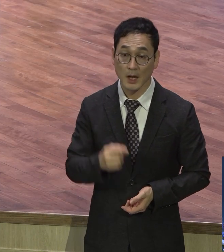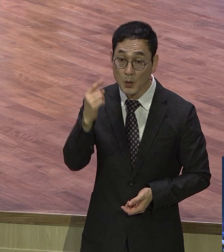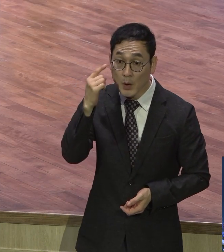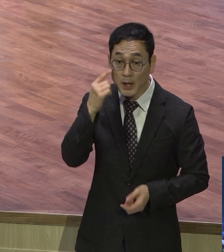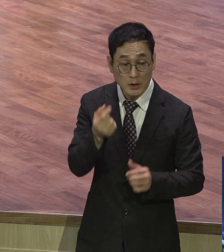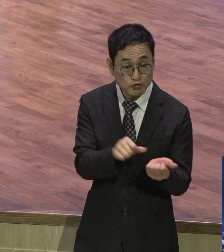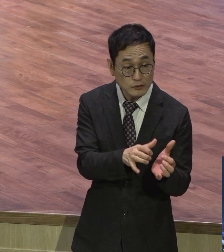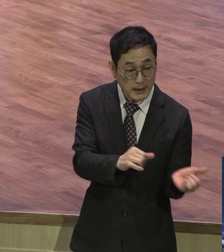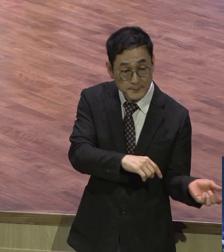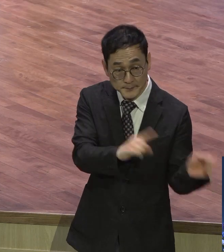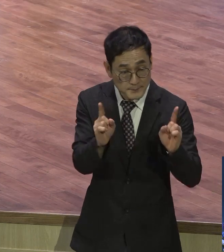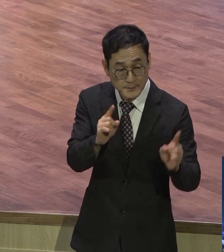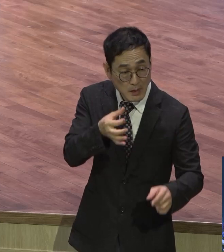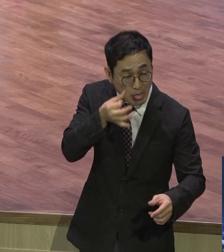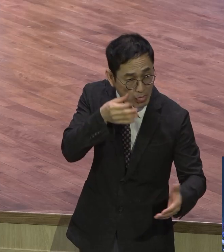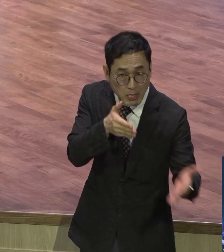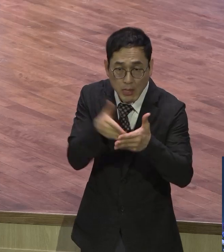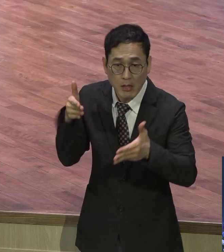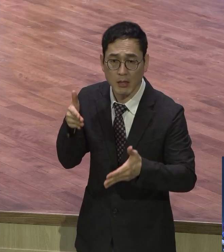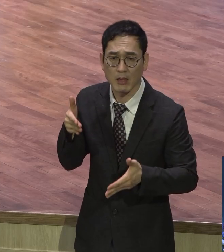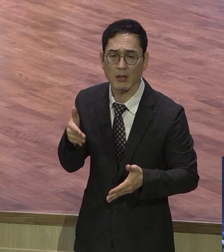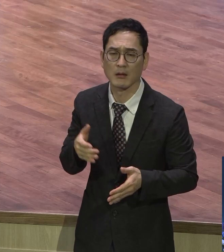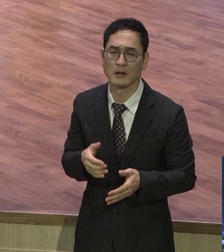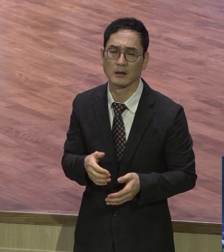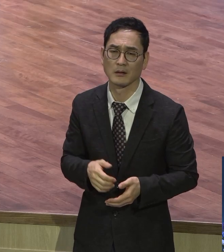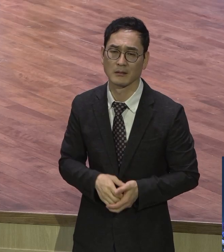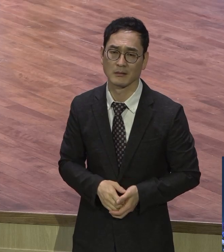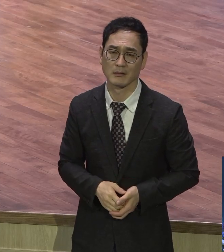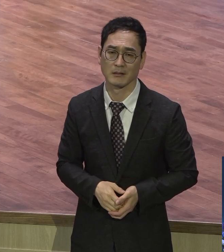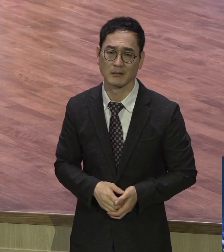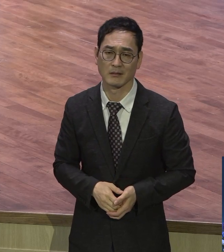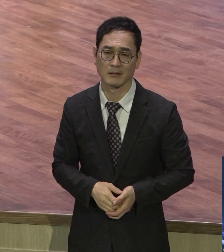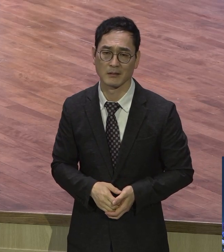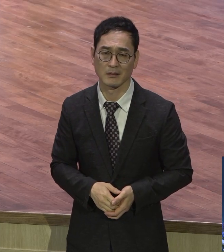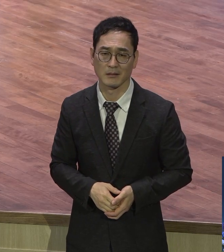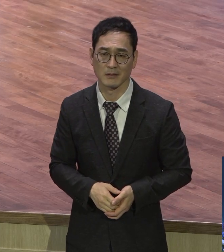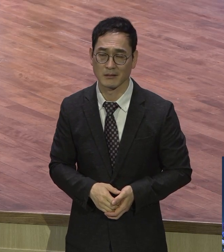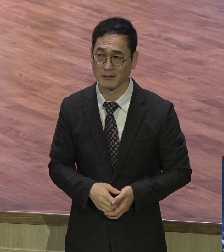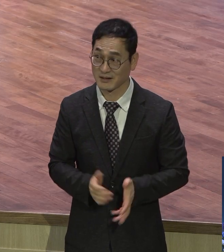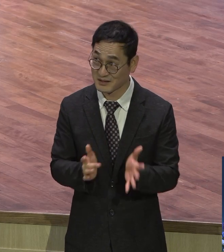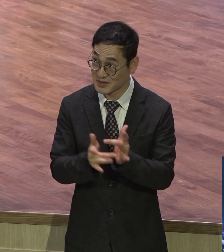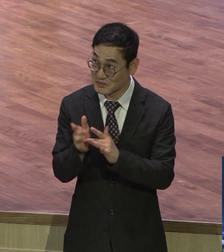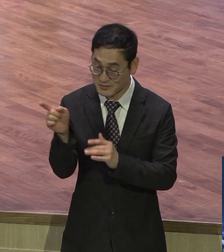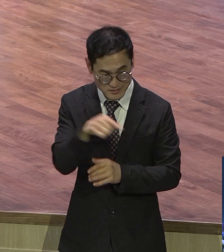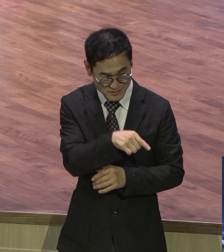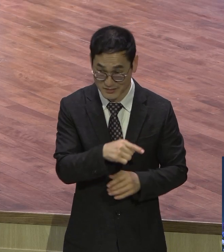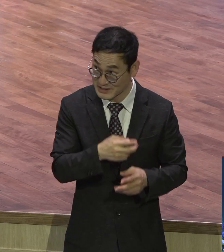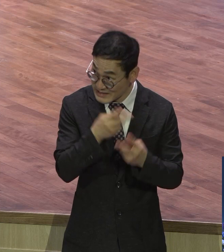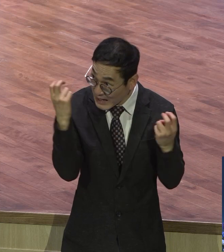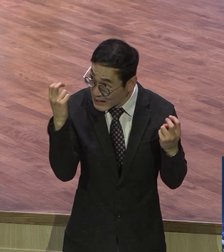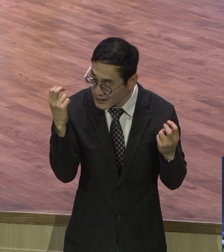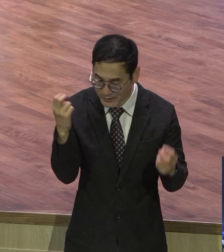사람이 살아난 것을 본 적이 없는 사람들로서는 비웃지요. 말도 안 되는 소리한다.